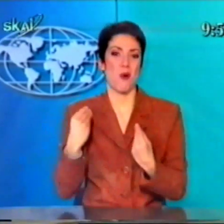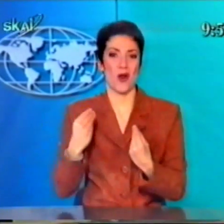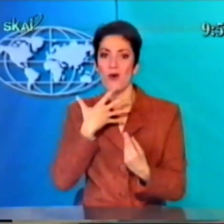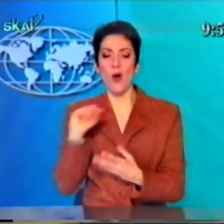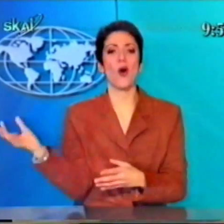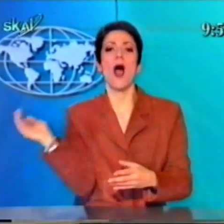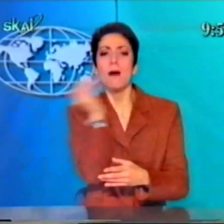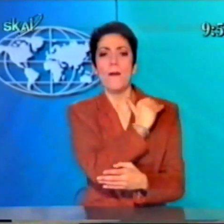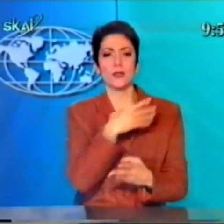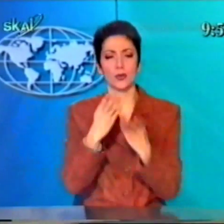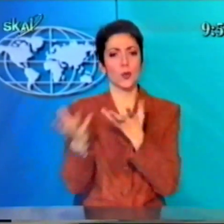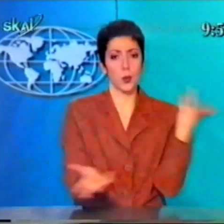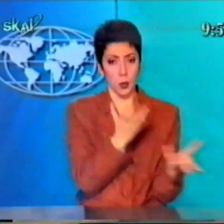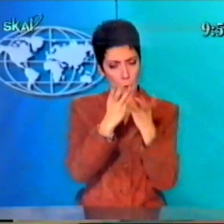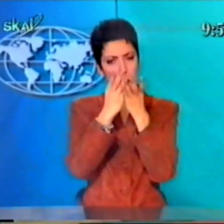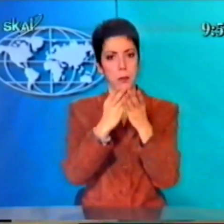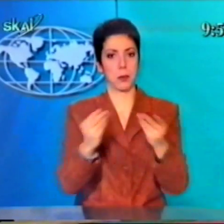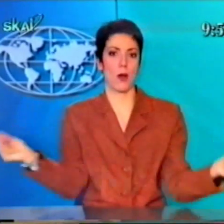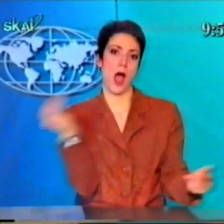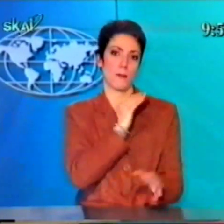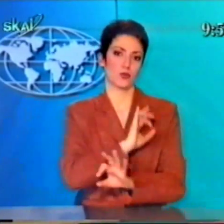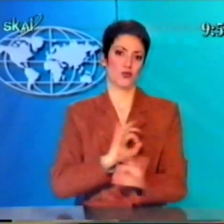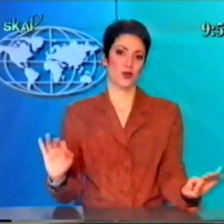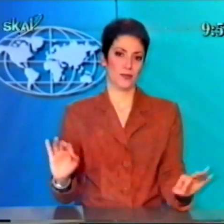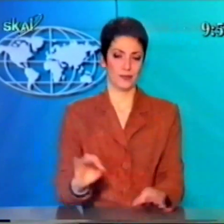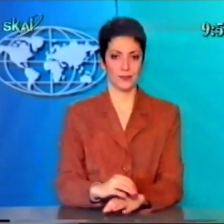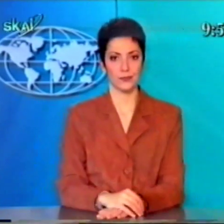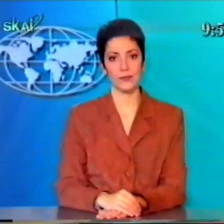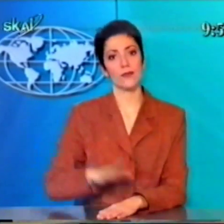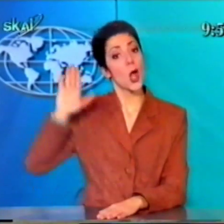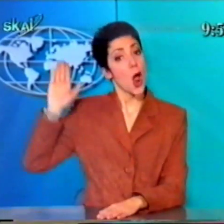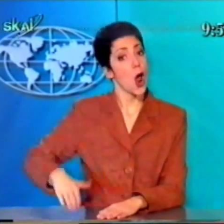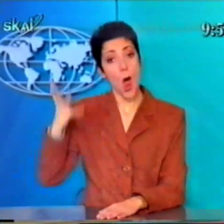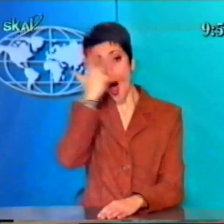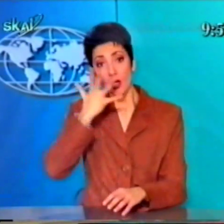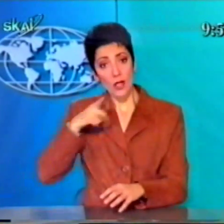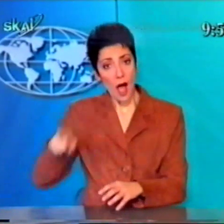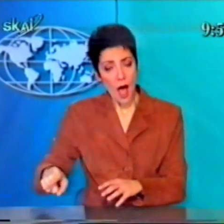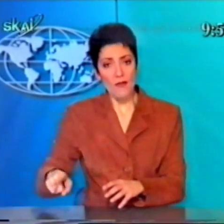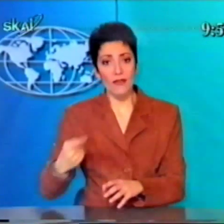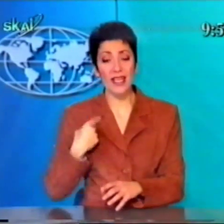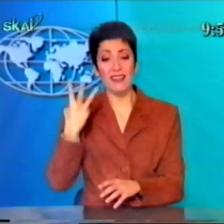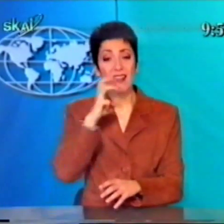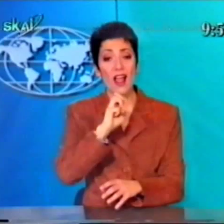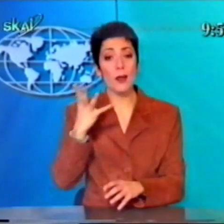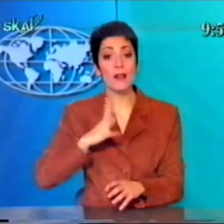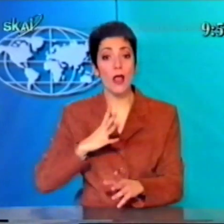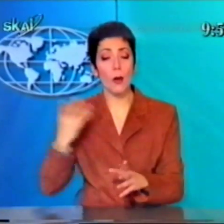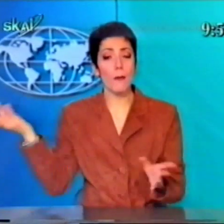Στη Νότιο Αφρική, 35 άνθρωποι σκοτώθηκαν όταν το λεωφορείο στο οποίο επέβαιναν έπεσε από γέφυρα στην επαρχία Free